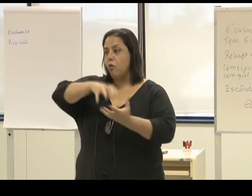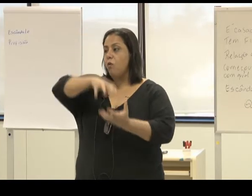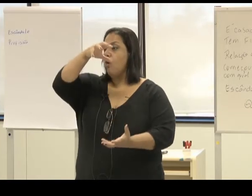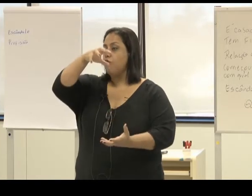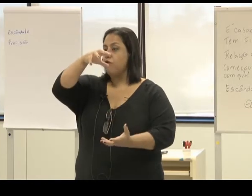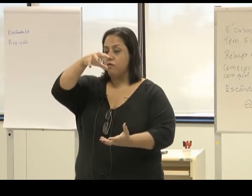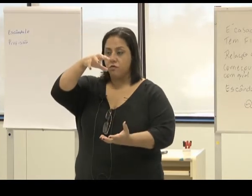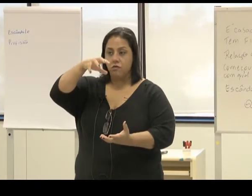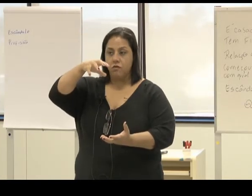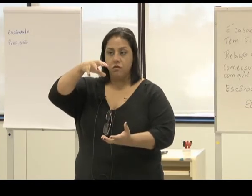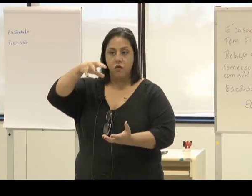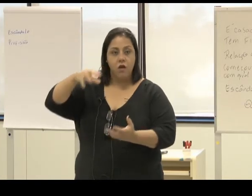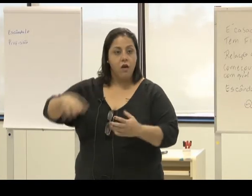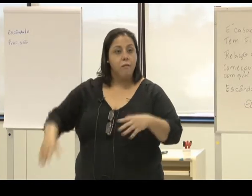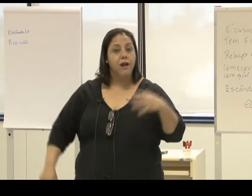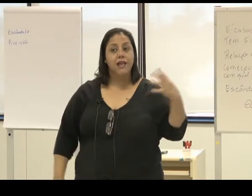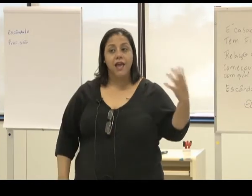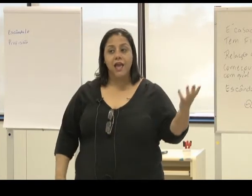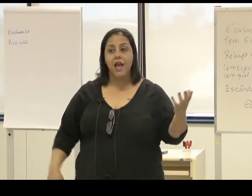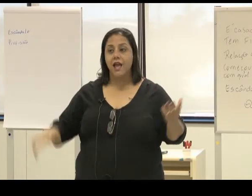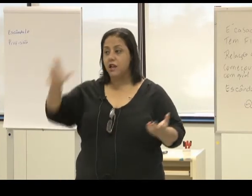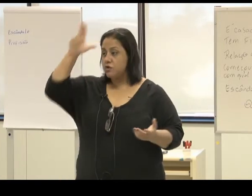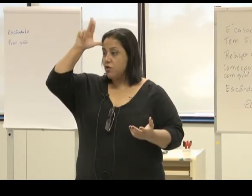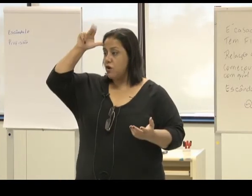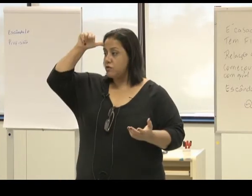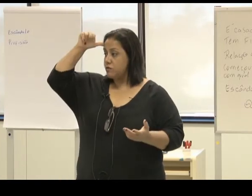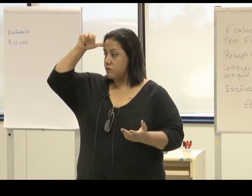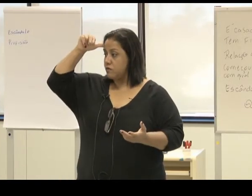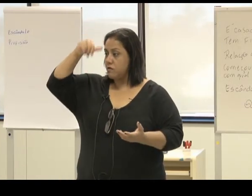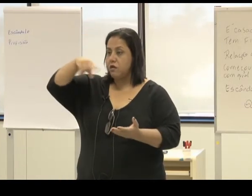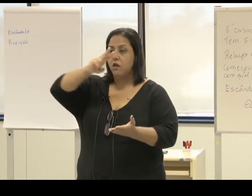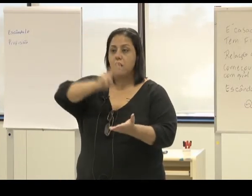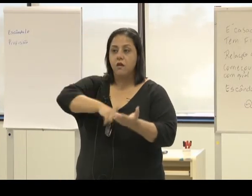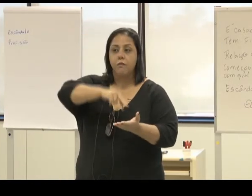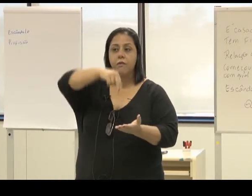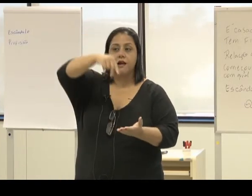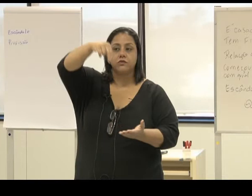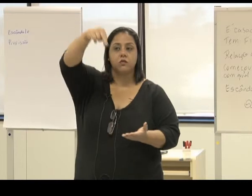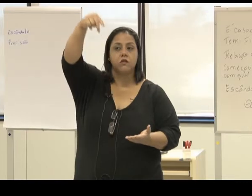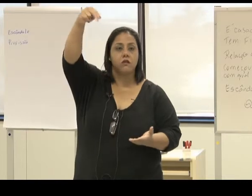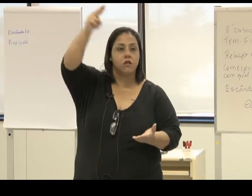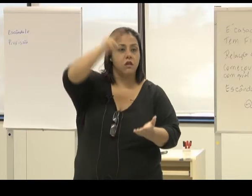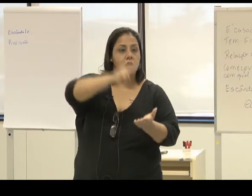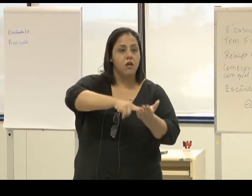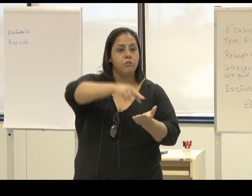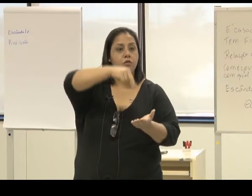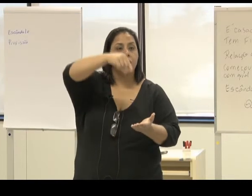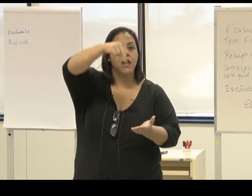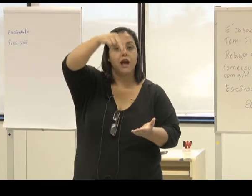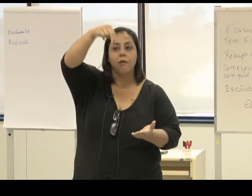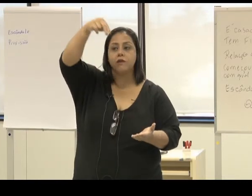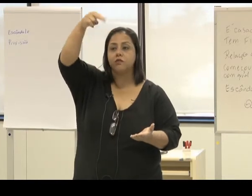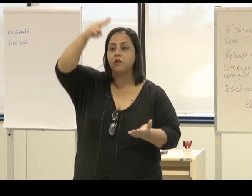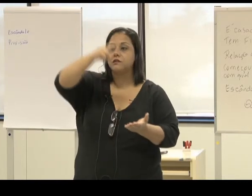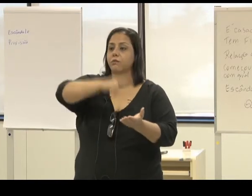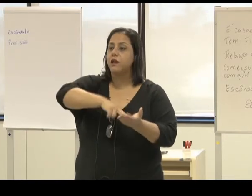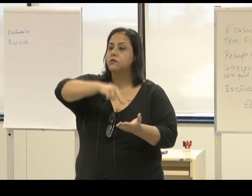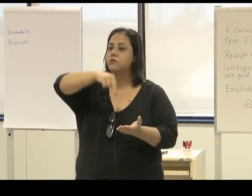ovo. Para quem é religioso, Páscoa. Porque a pessoa tem que saber que isso